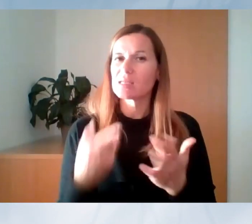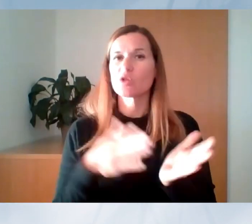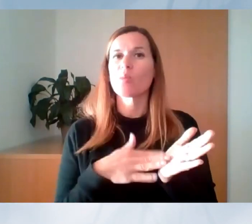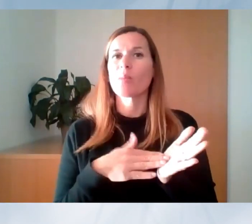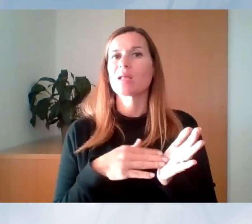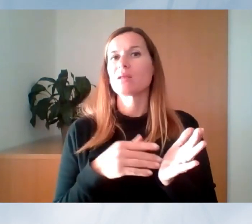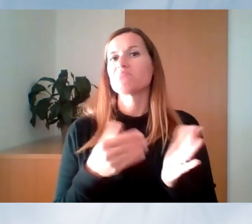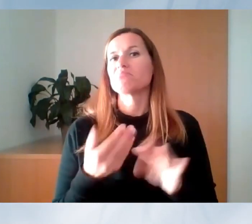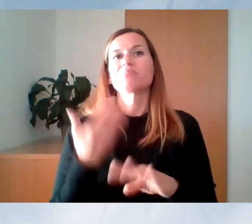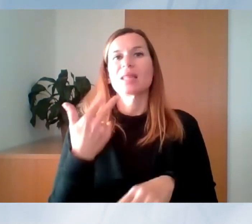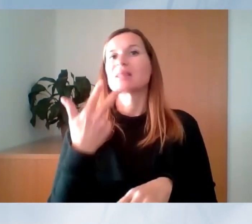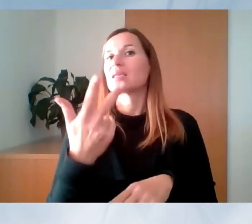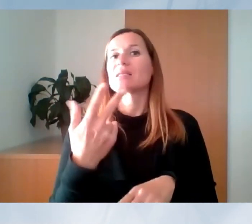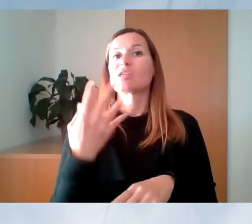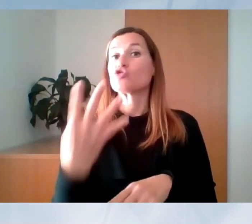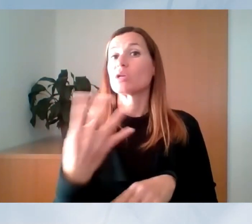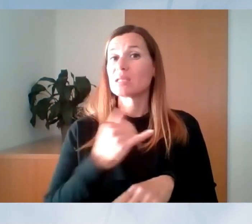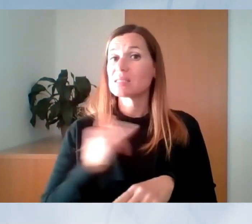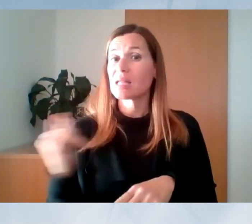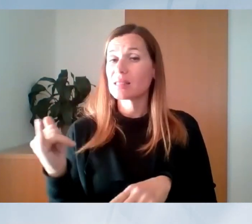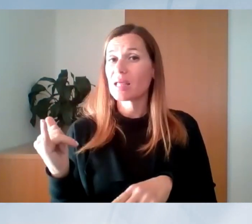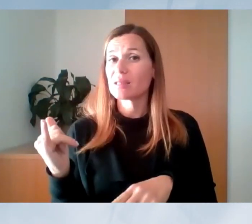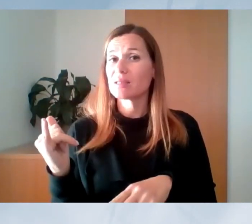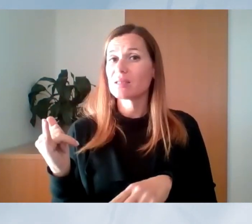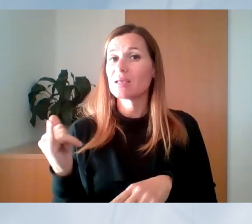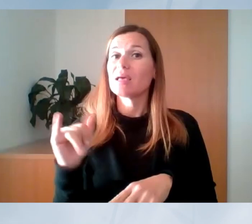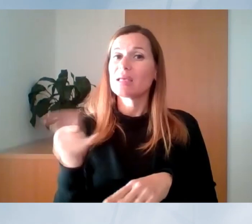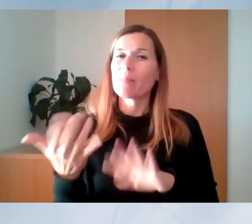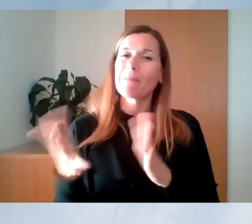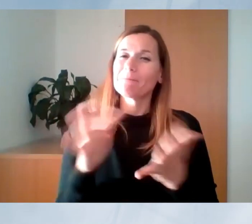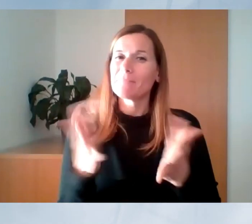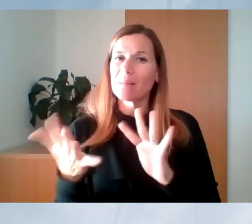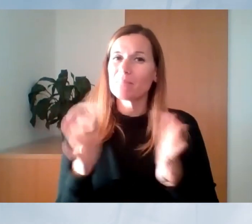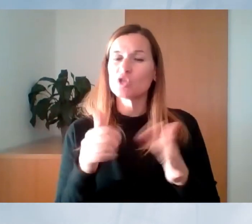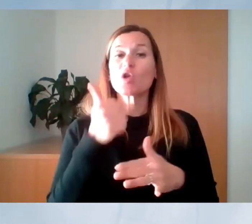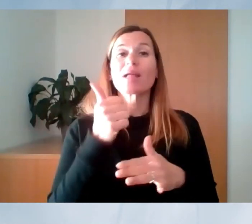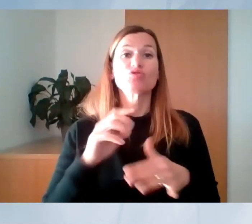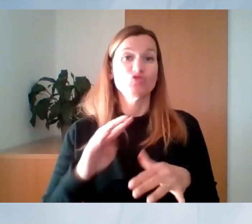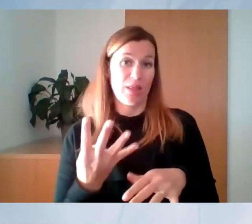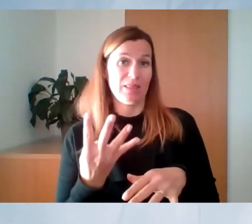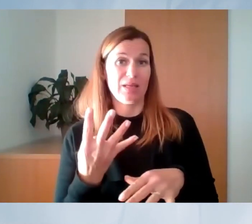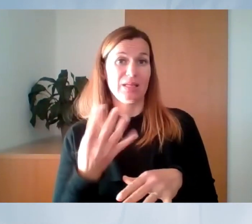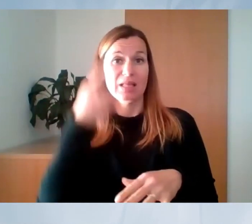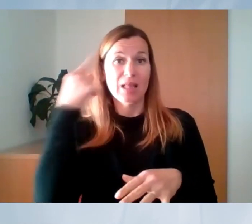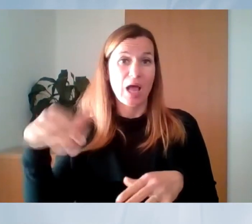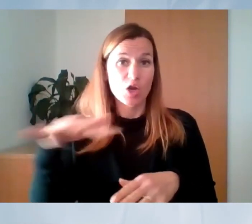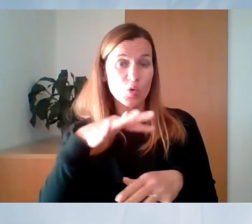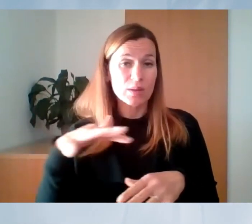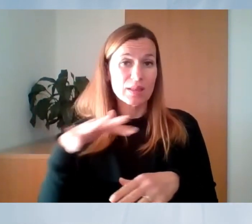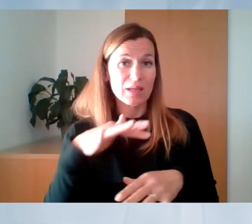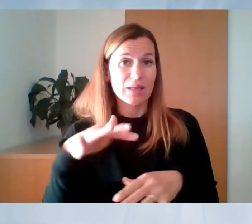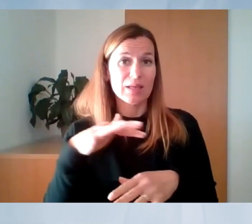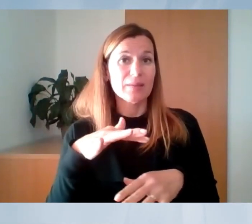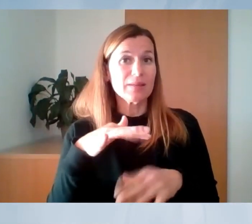80-90, se pravi do pred 30-40 leti, je pa približno 1/4